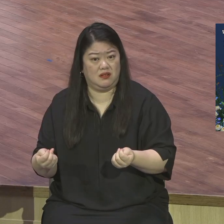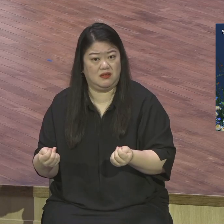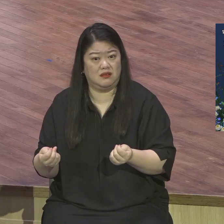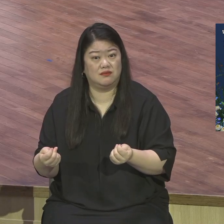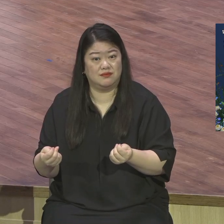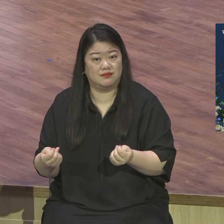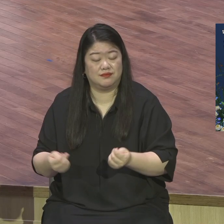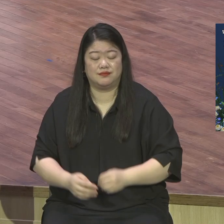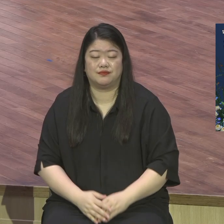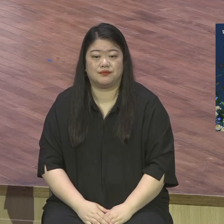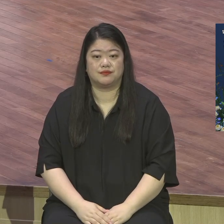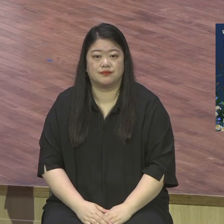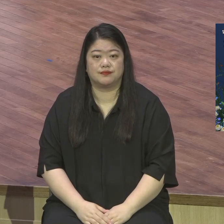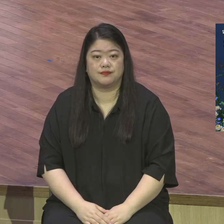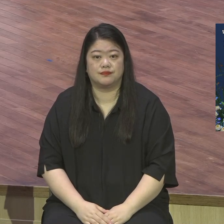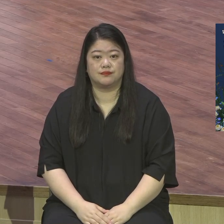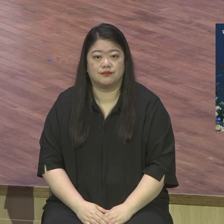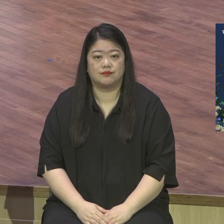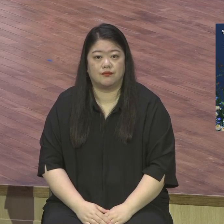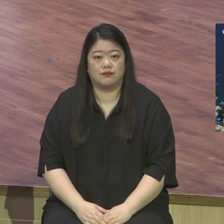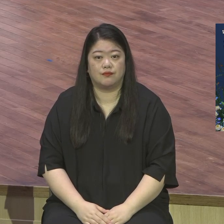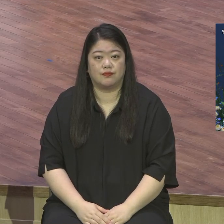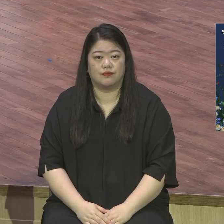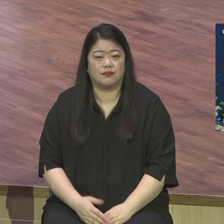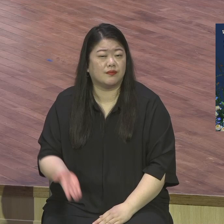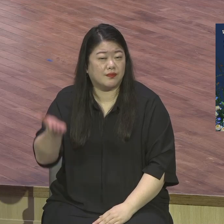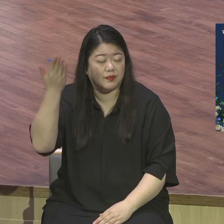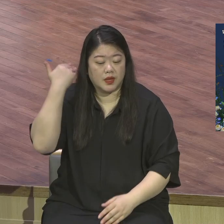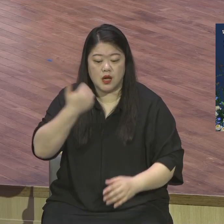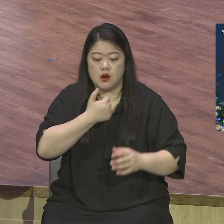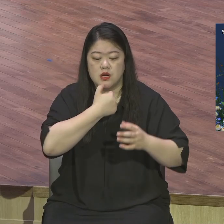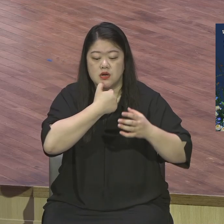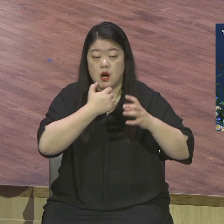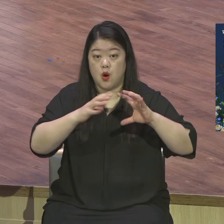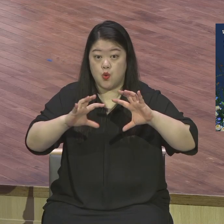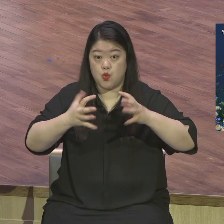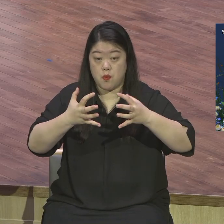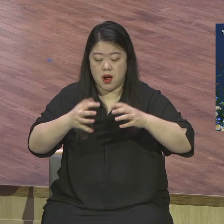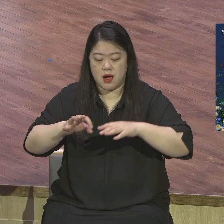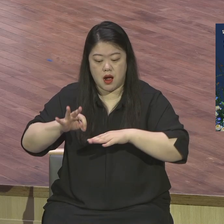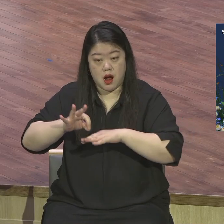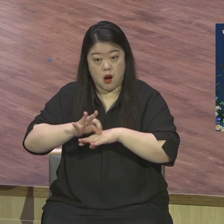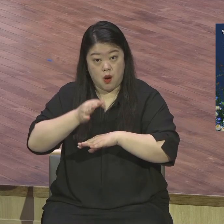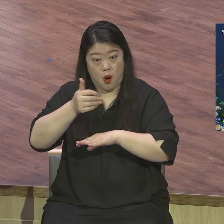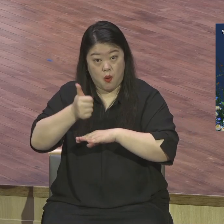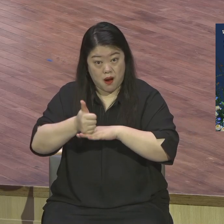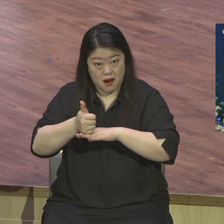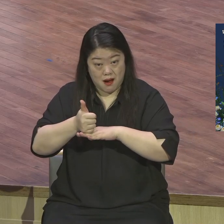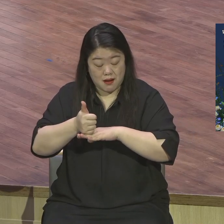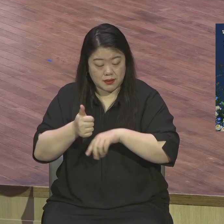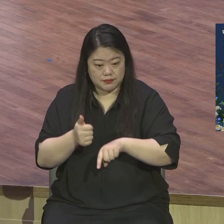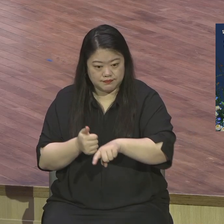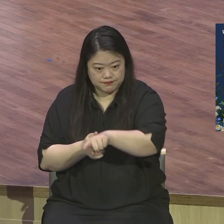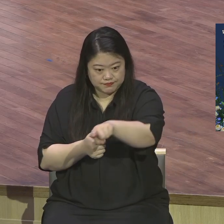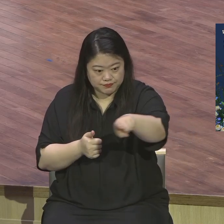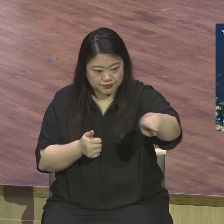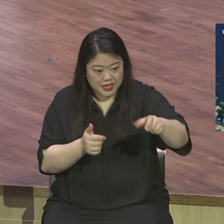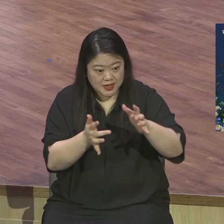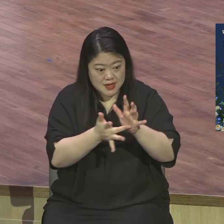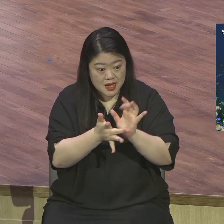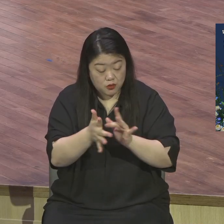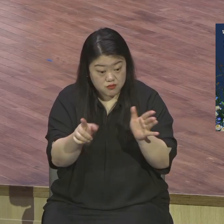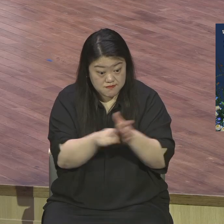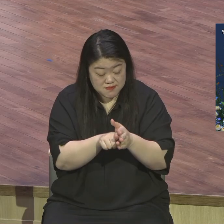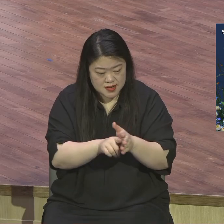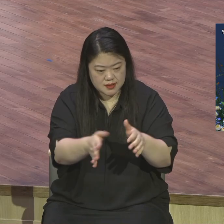로마 황제들은요 이 그리스도인들을 잡아서 십자가에 달아